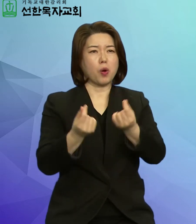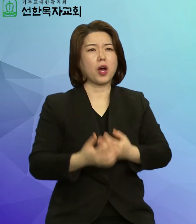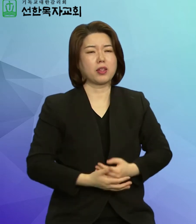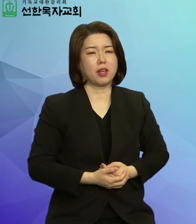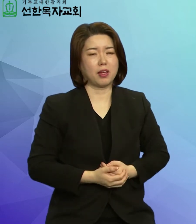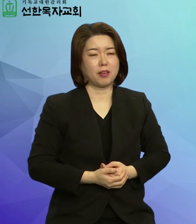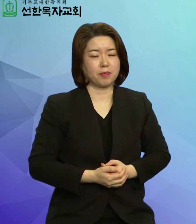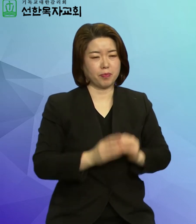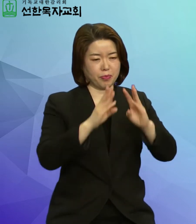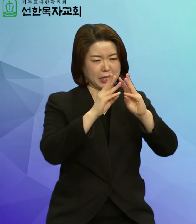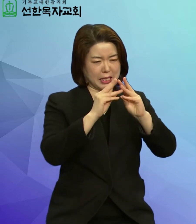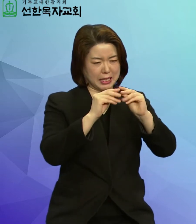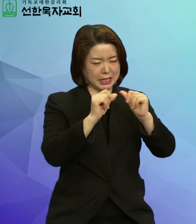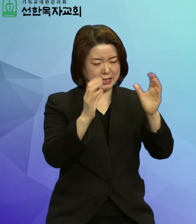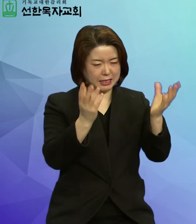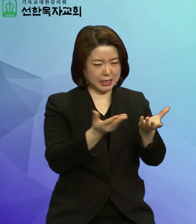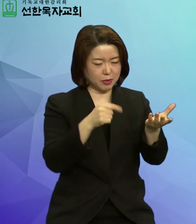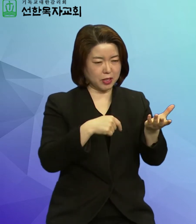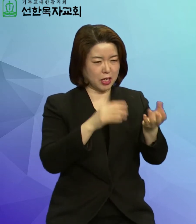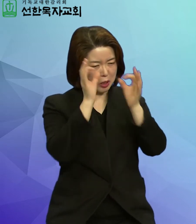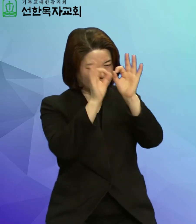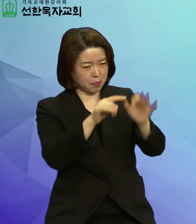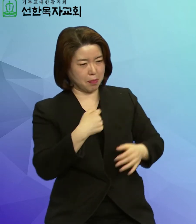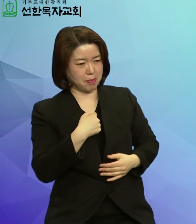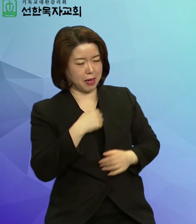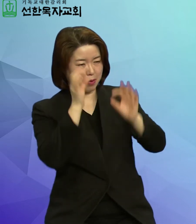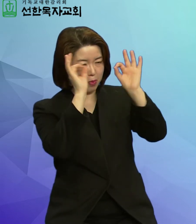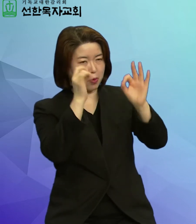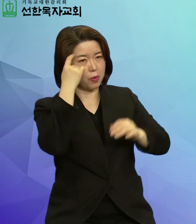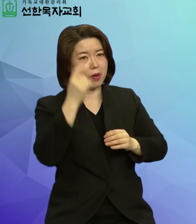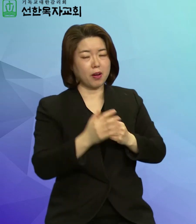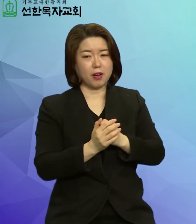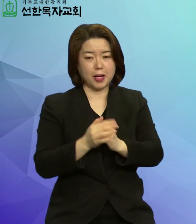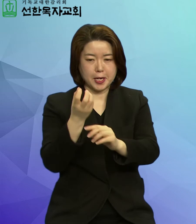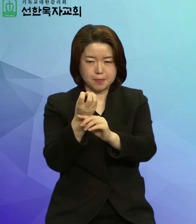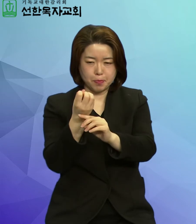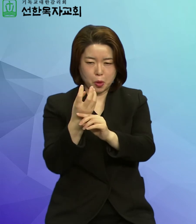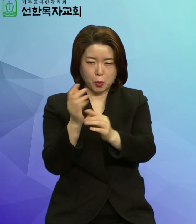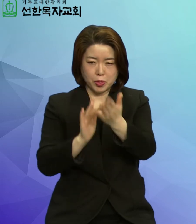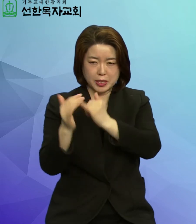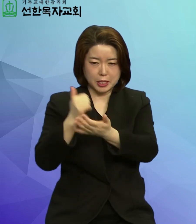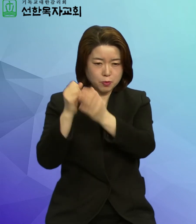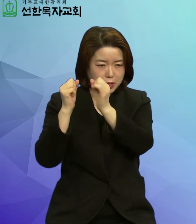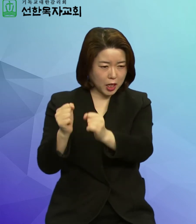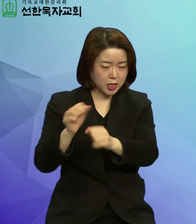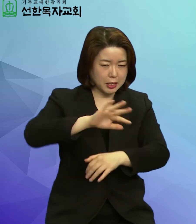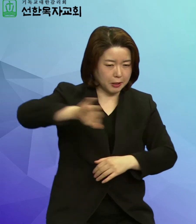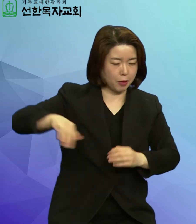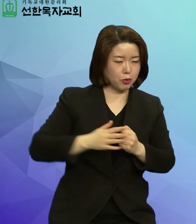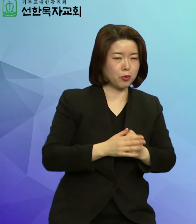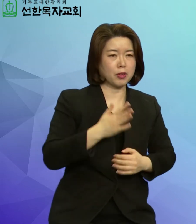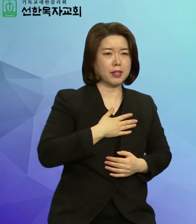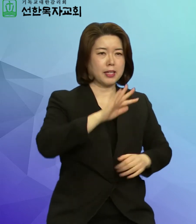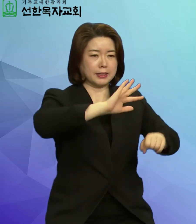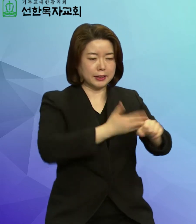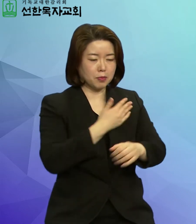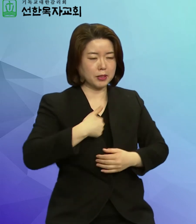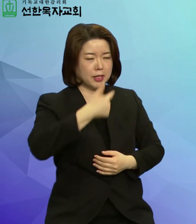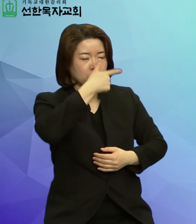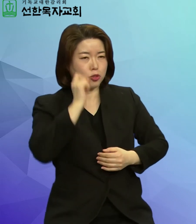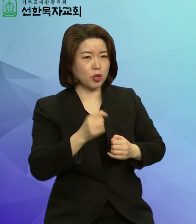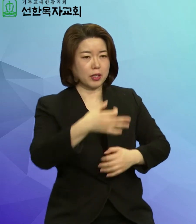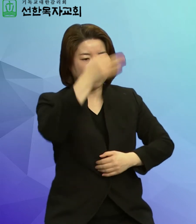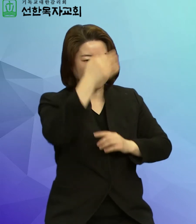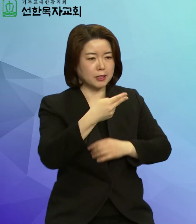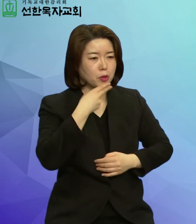항상 질그릇 같은 자기 자신만 묵상하는 거예요. 보물이신 예수님이 계신데 자기 부족한 거, 잘못하는